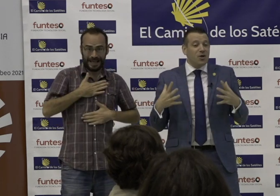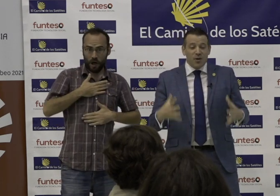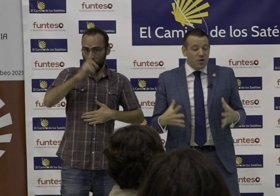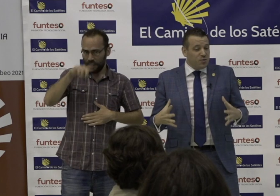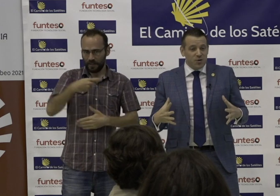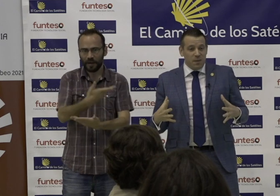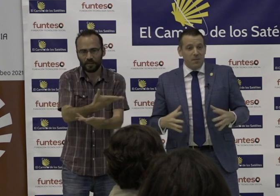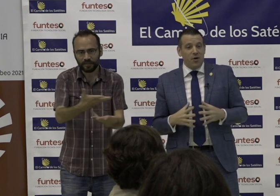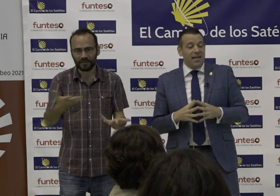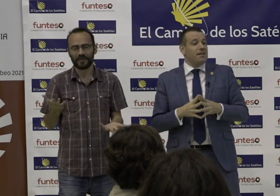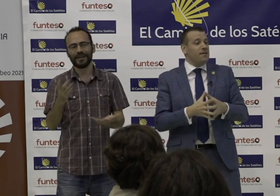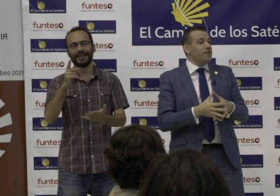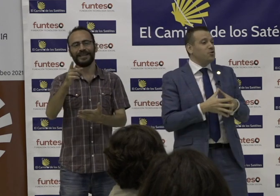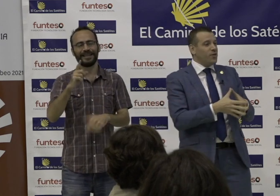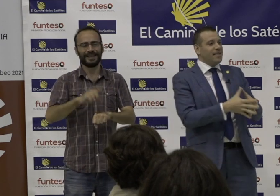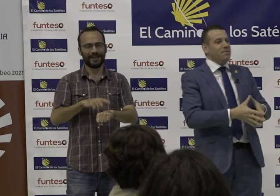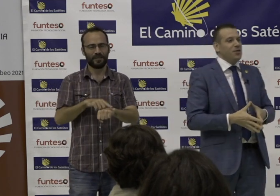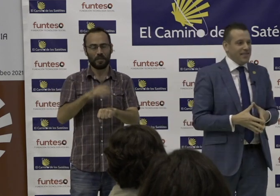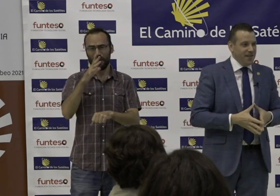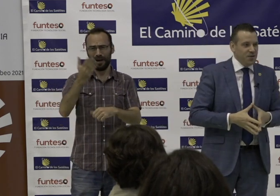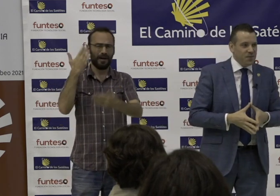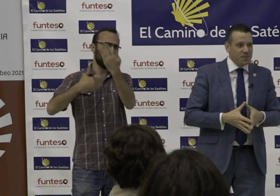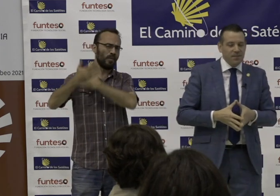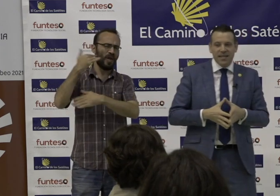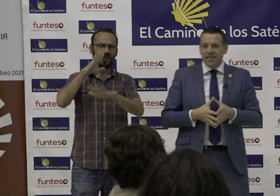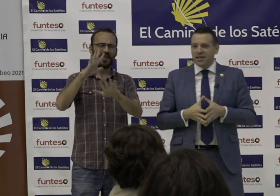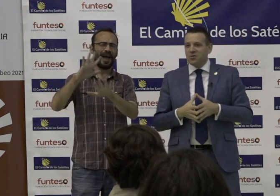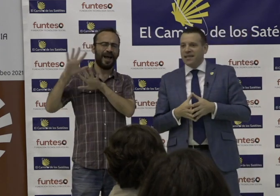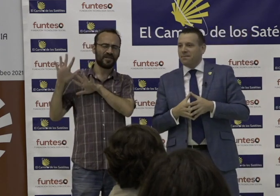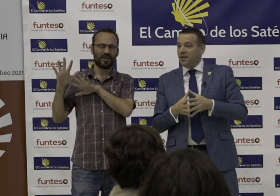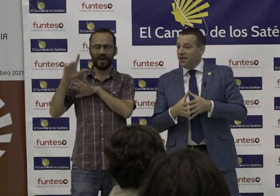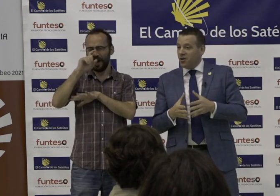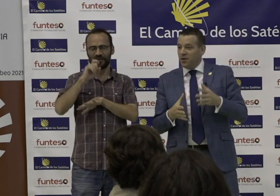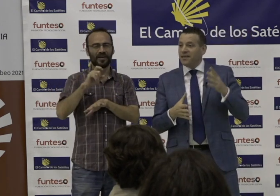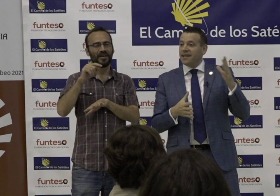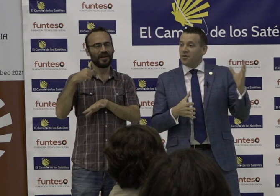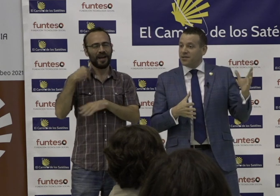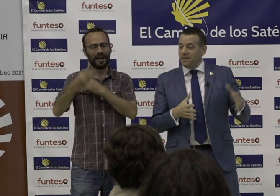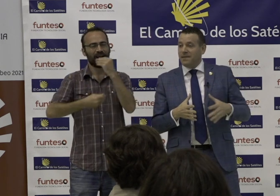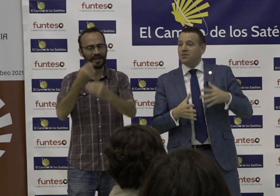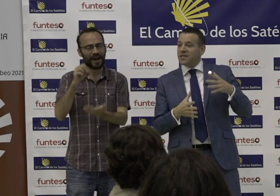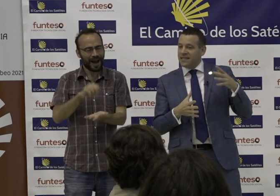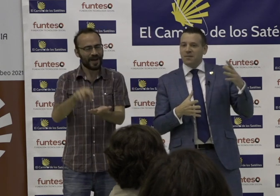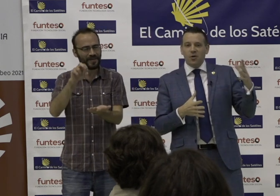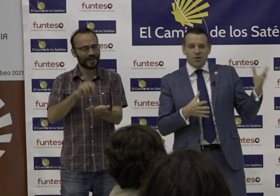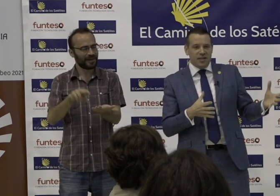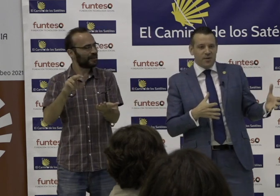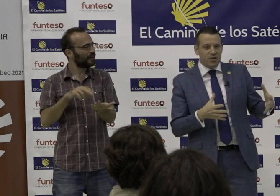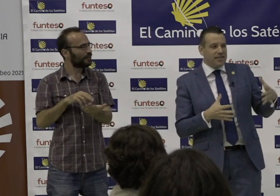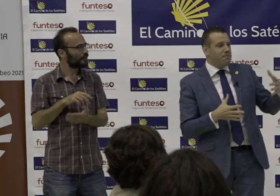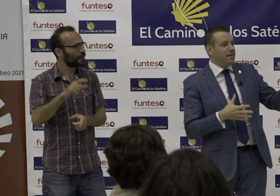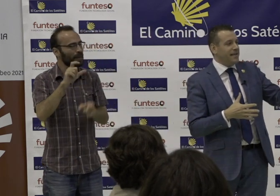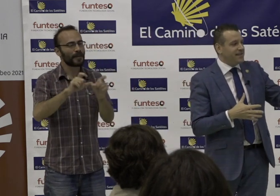eso el camino me une mucho, porque hace 10 años yo hice el Camino de Santiago. Y resulta que empecé, como decía Carlos, que más de un 60%